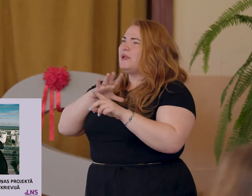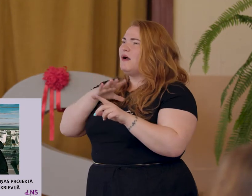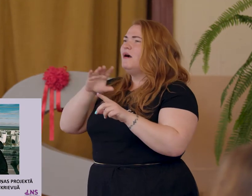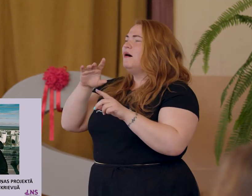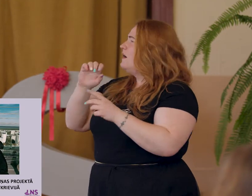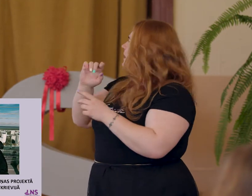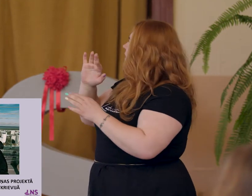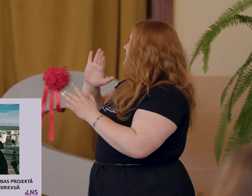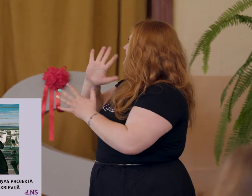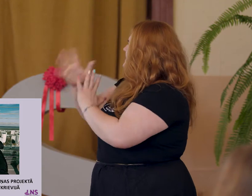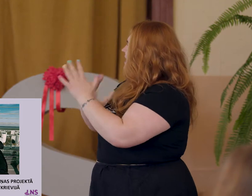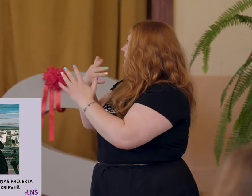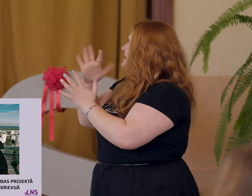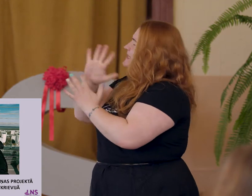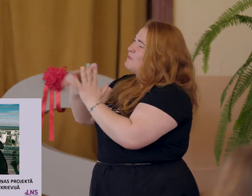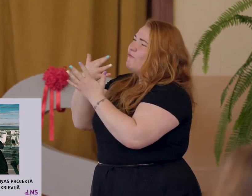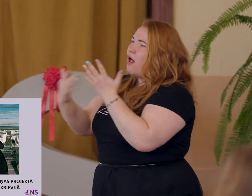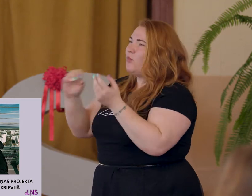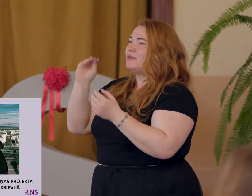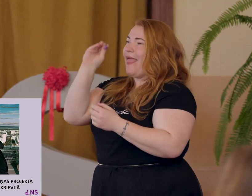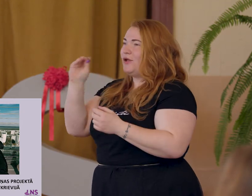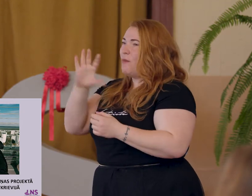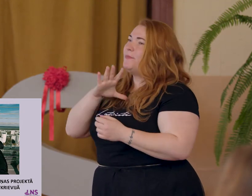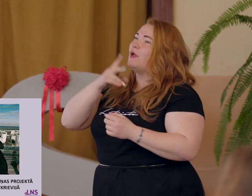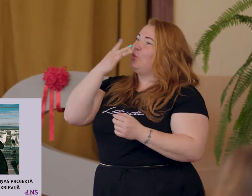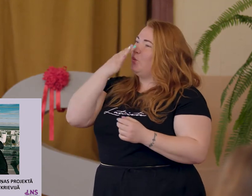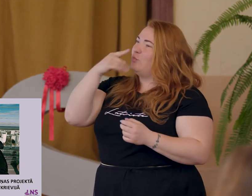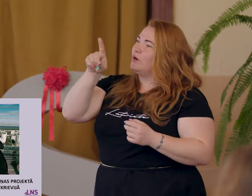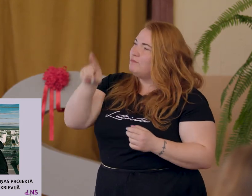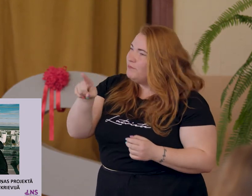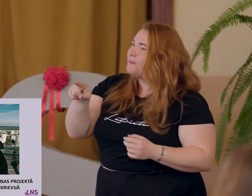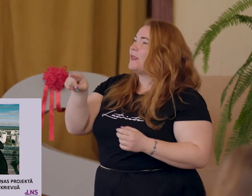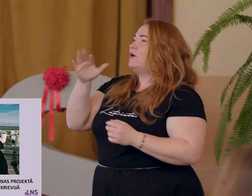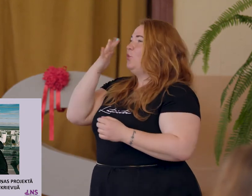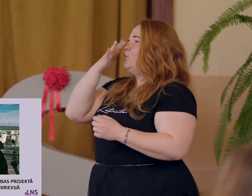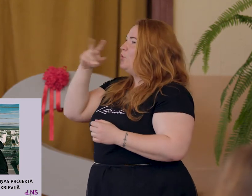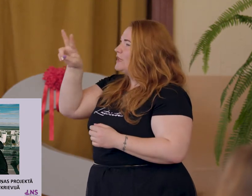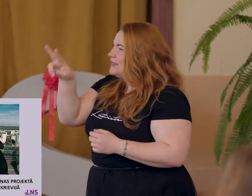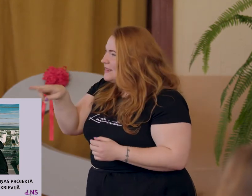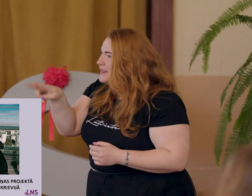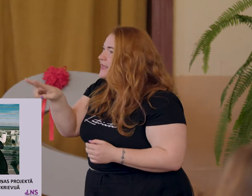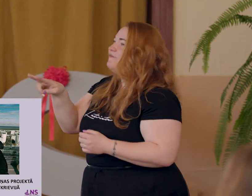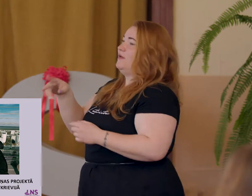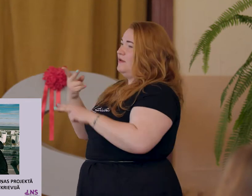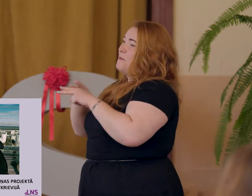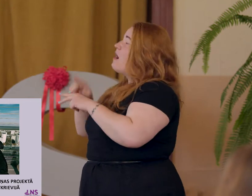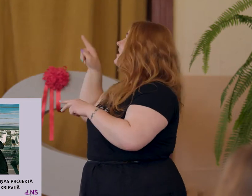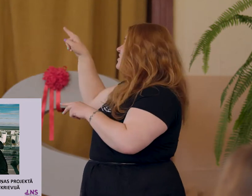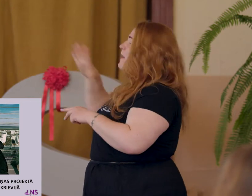arī es biju apmaiņas zīmju valodas Eiropas numuru 2, un